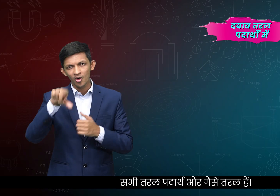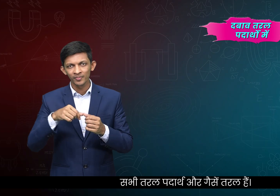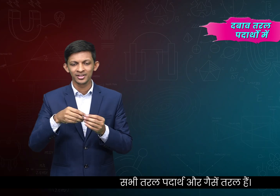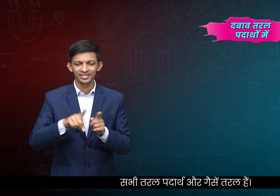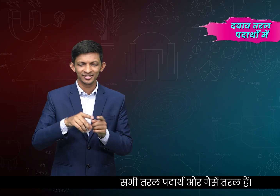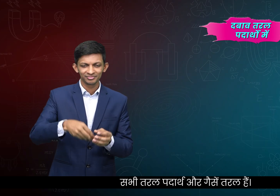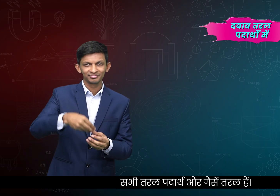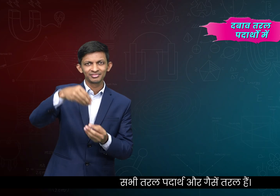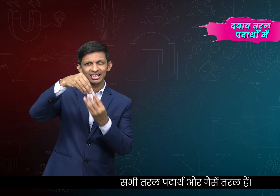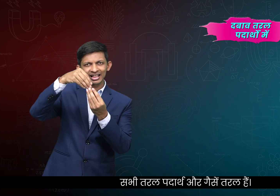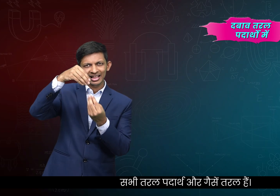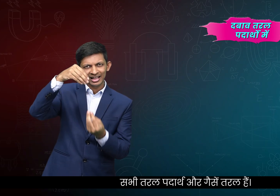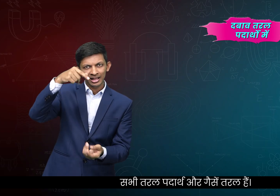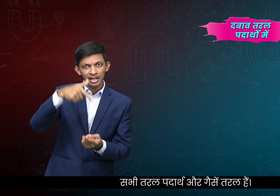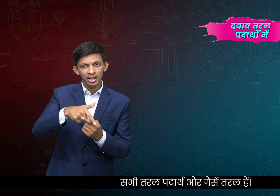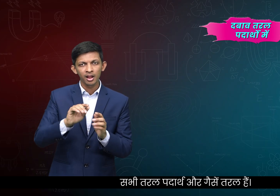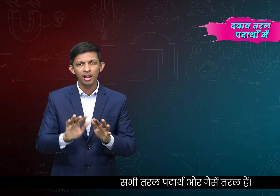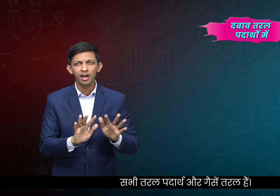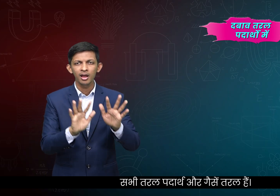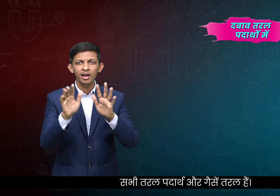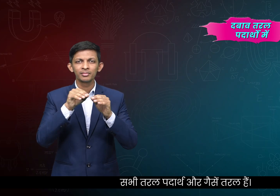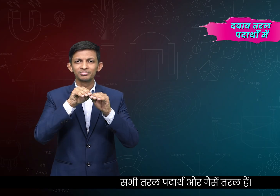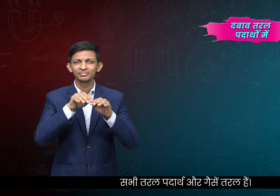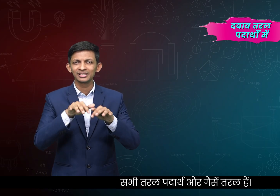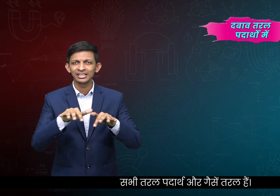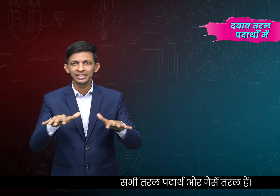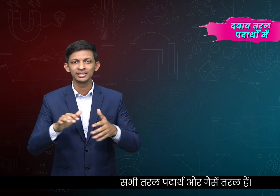सभी तरल पदार्थ और गैसें तरल हैं।